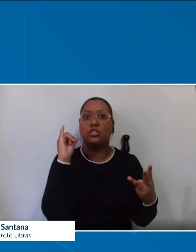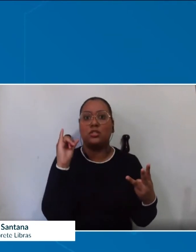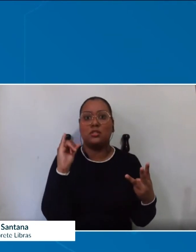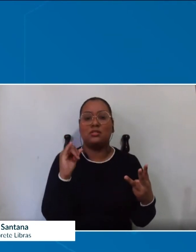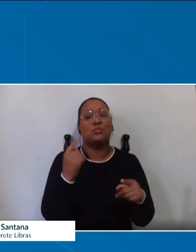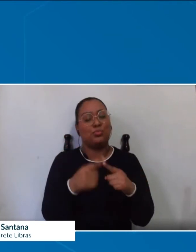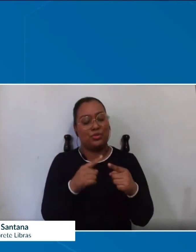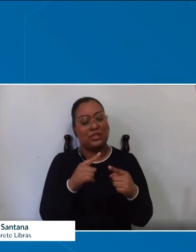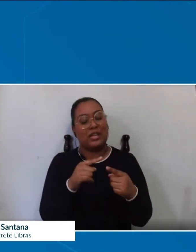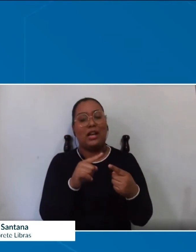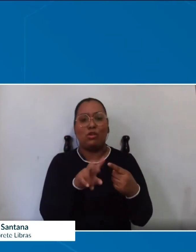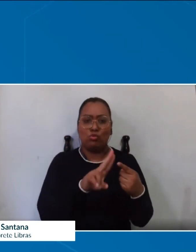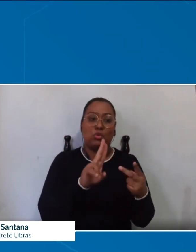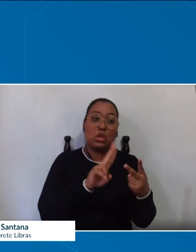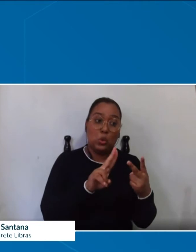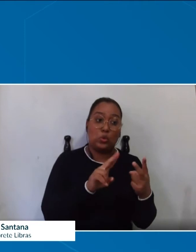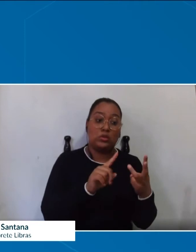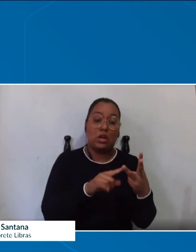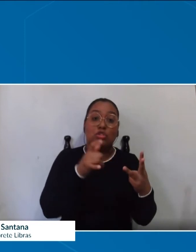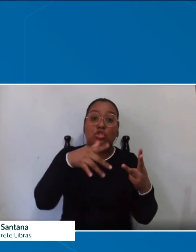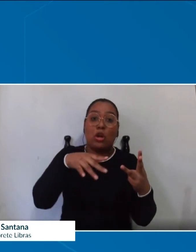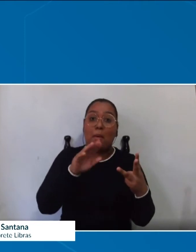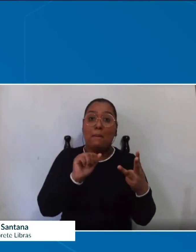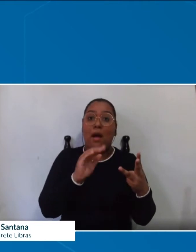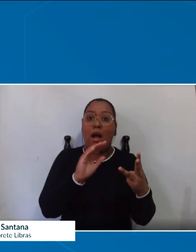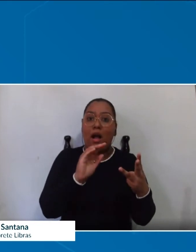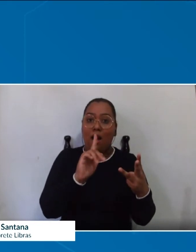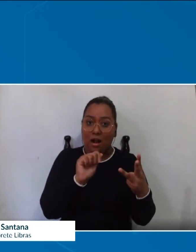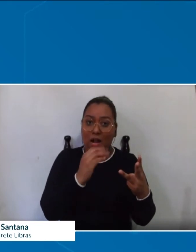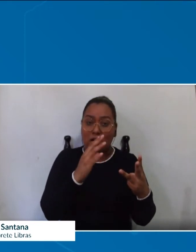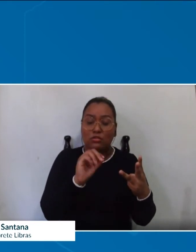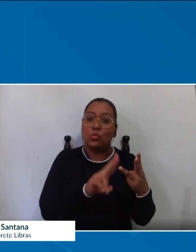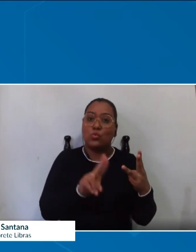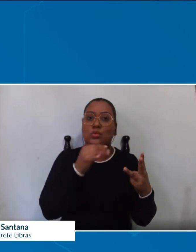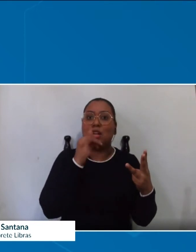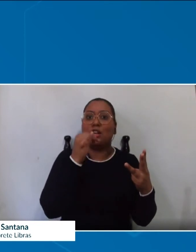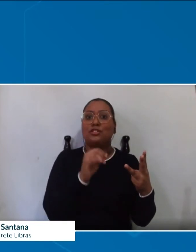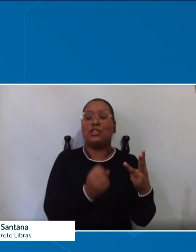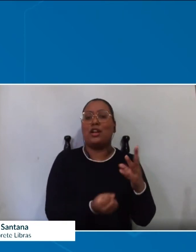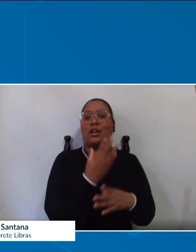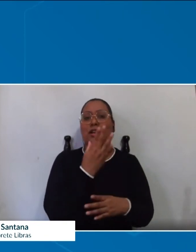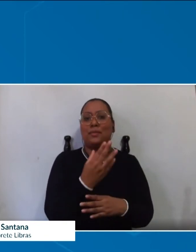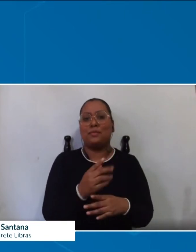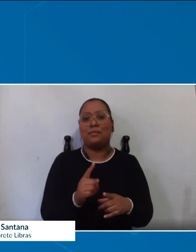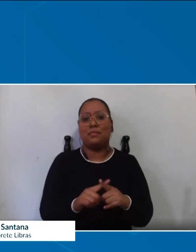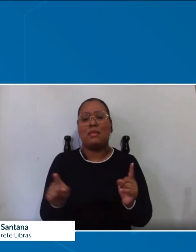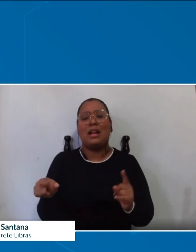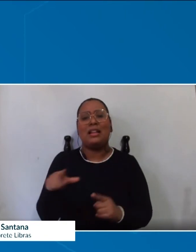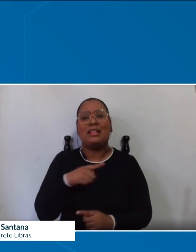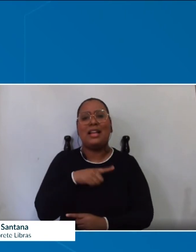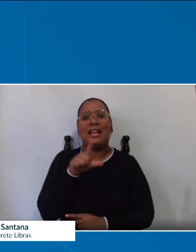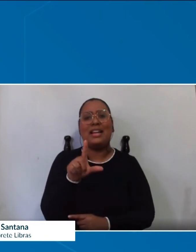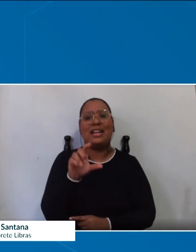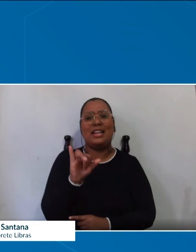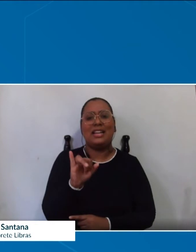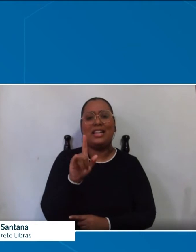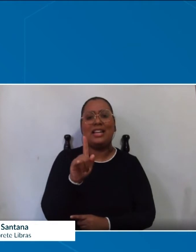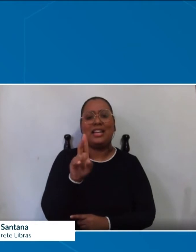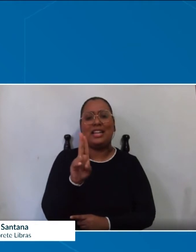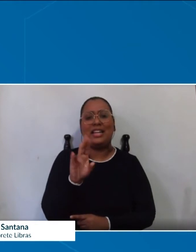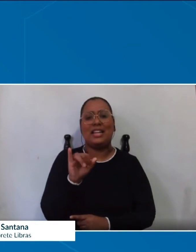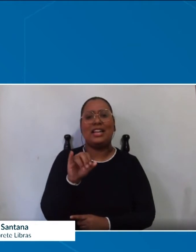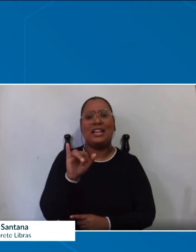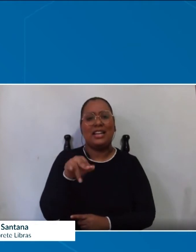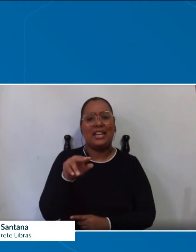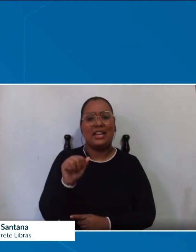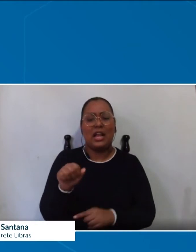oriunda do bagaço. Mas ainda existem estudos para transformar, porque na verdade ele tem lignina. Então vai se quebrando essa lignina